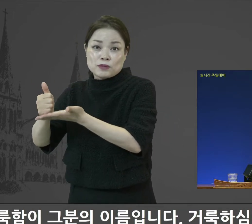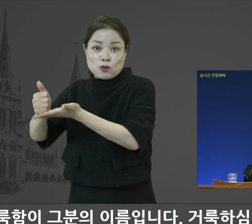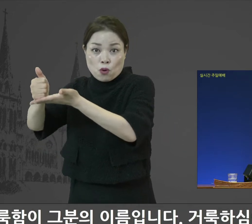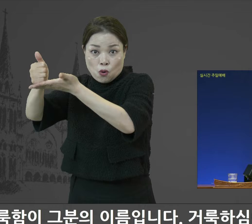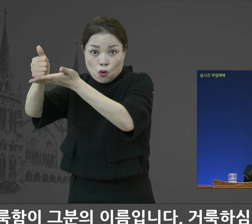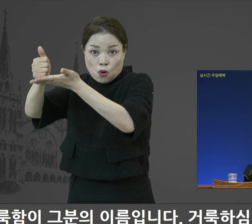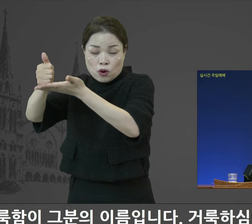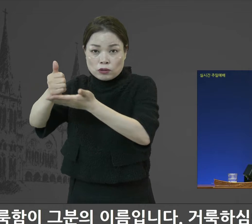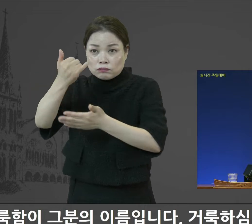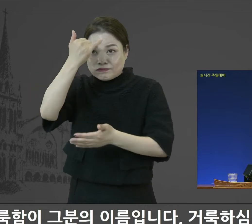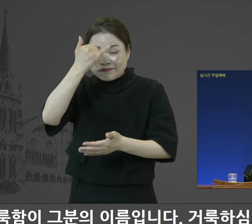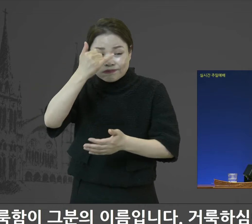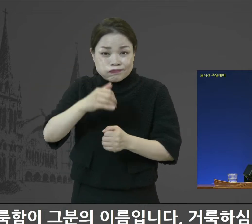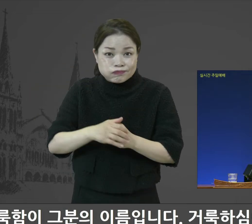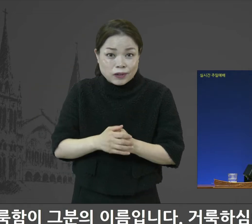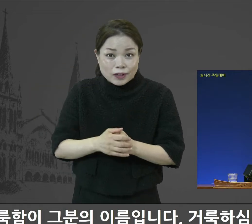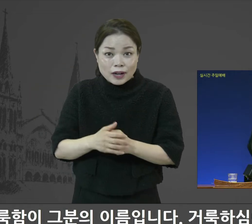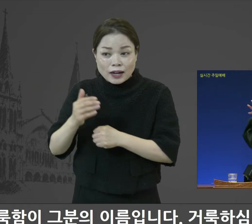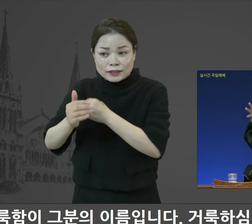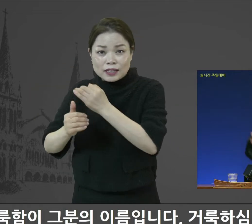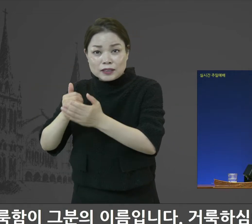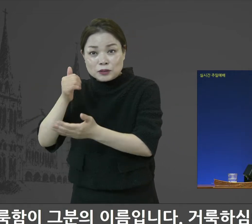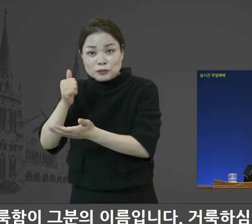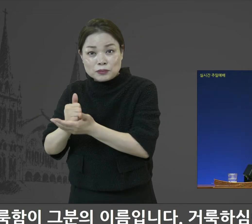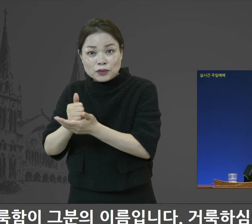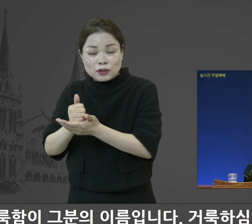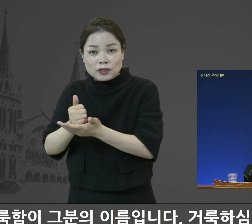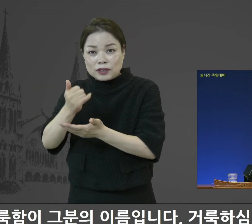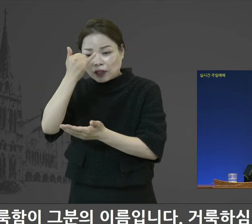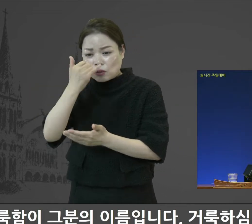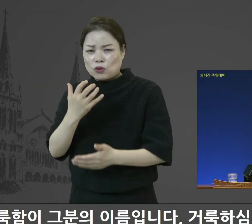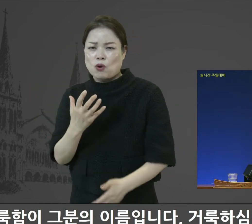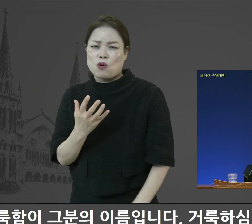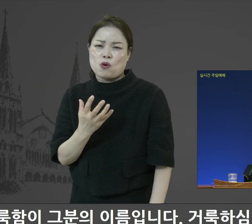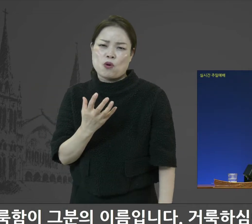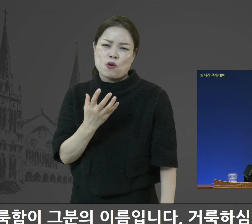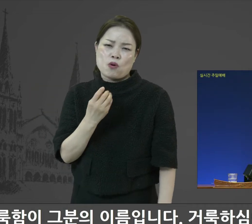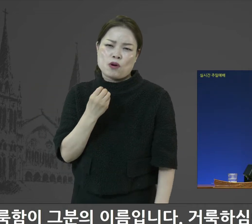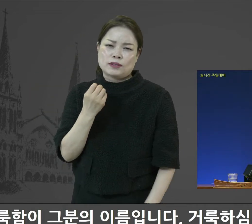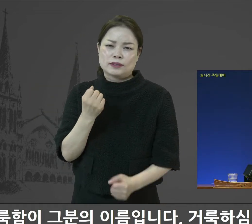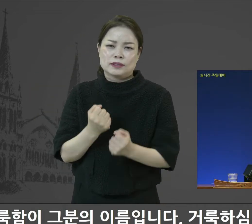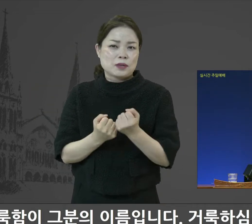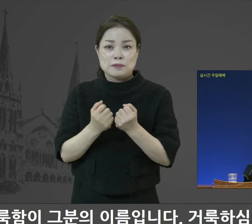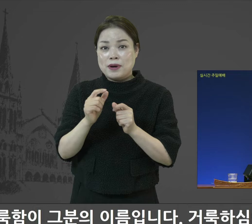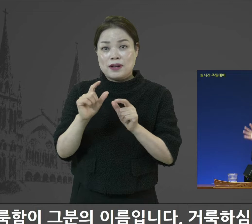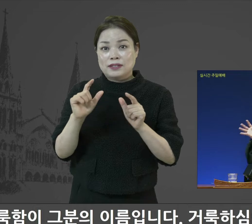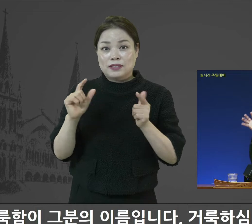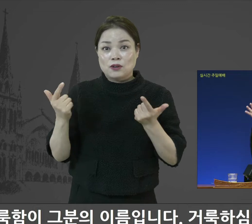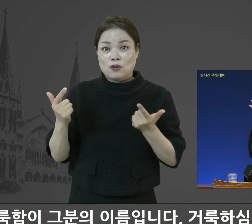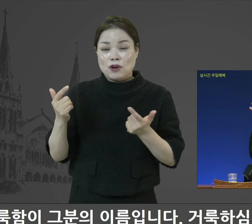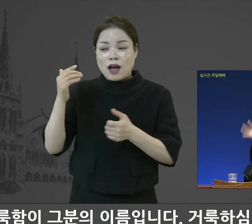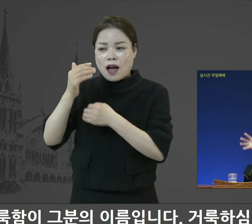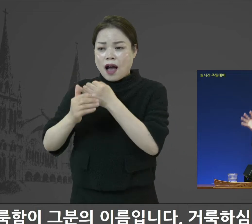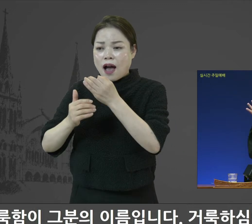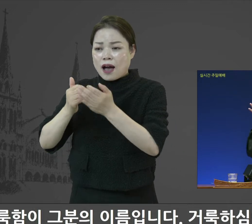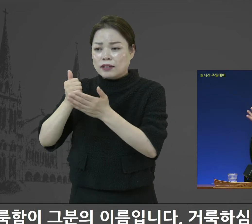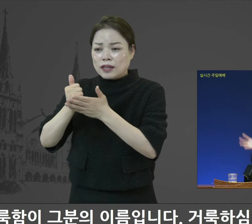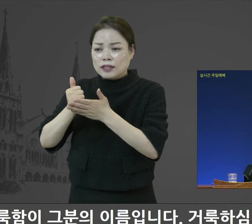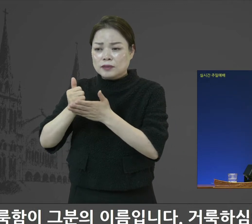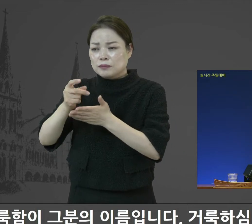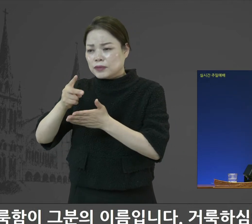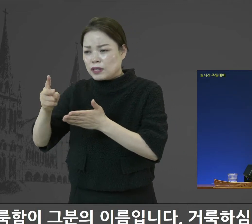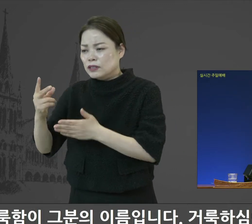그가 도덕적으로, 아니 그가 그냥 이 도덕적으로 거룩하다는 이 설명을 하고 있는 게 아니라 그분 존재